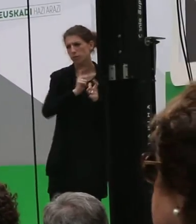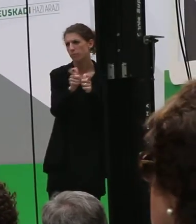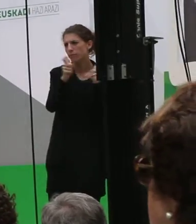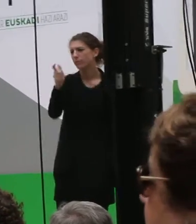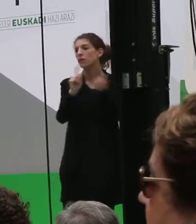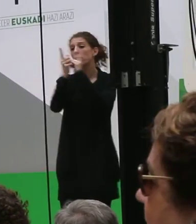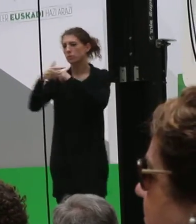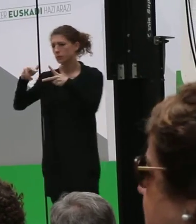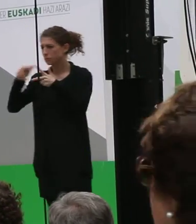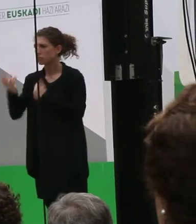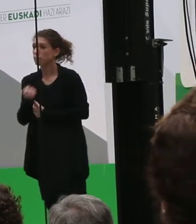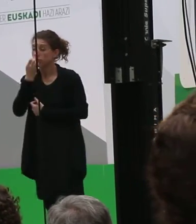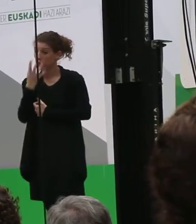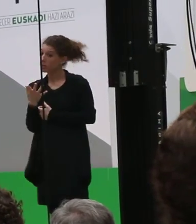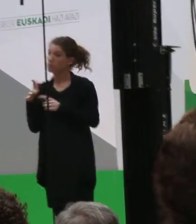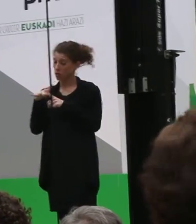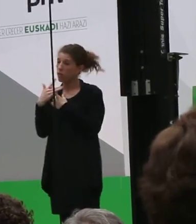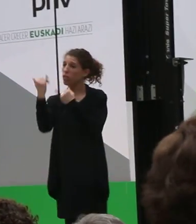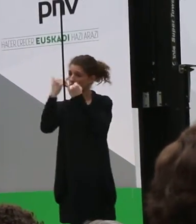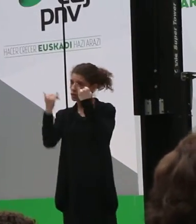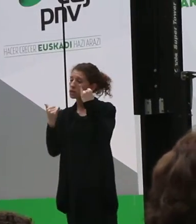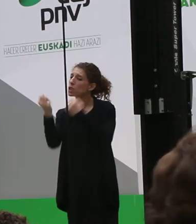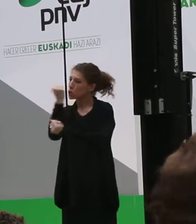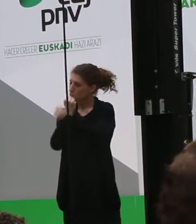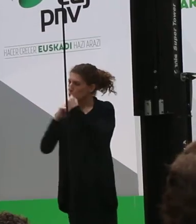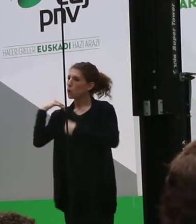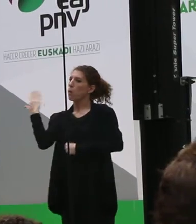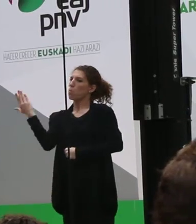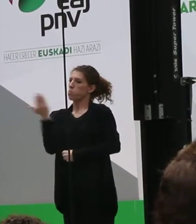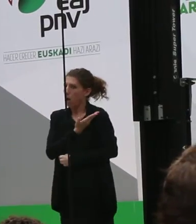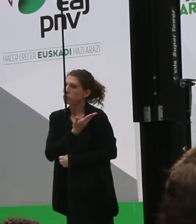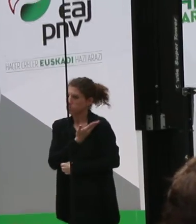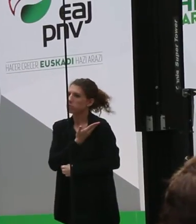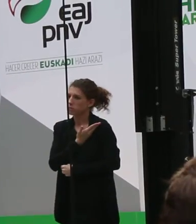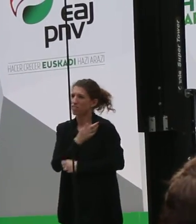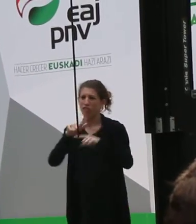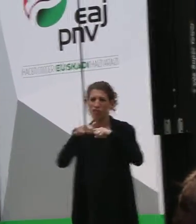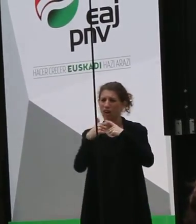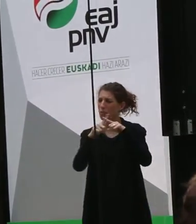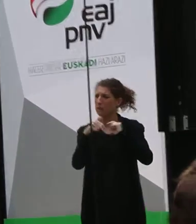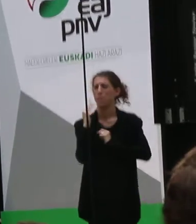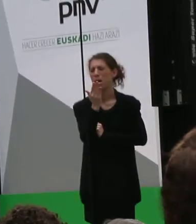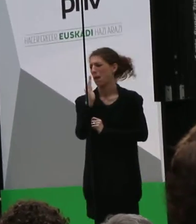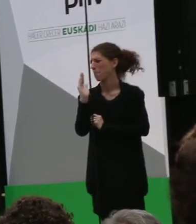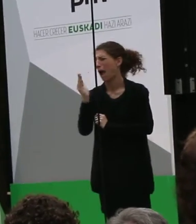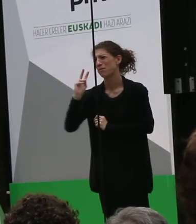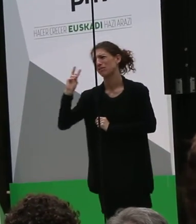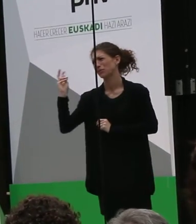Krisi ekonomikoak min handia eman digu, egia da. Zartako gogorra izan da hainbat familiarentzat, hainbat eta